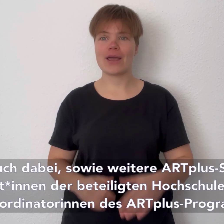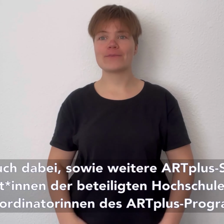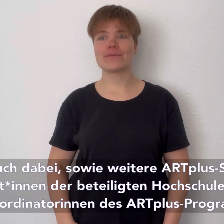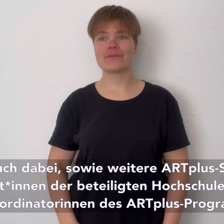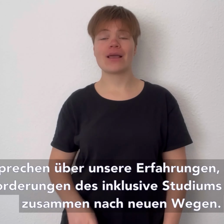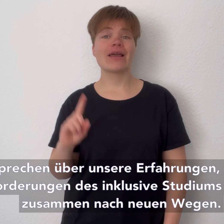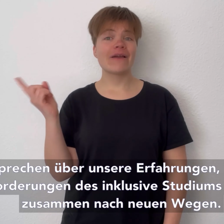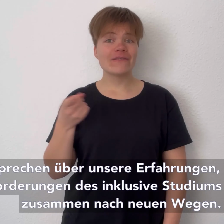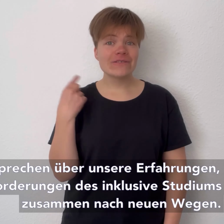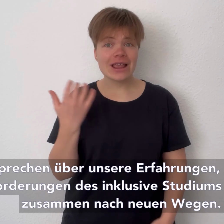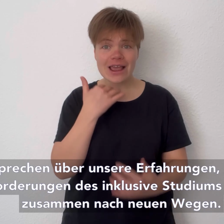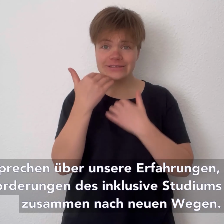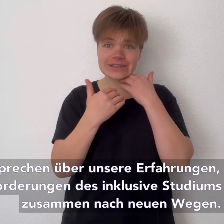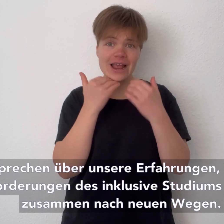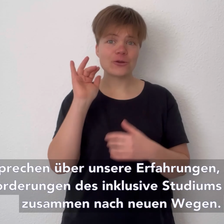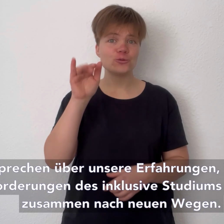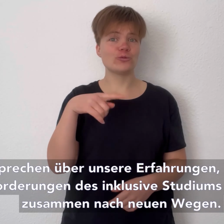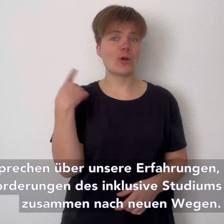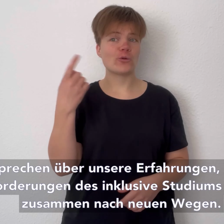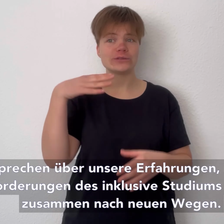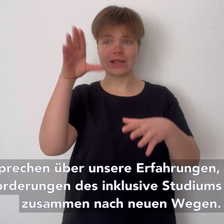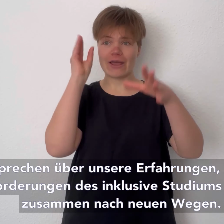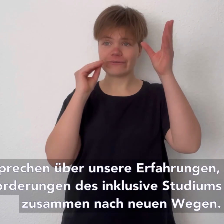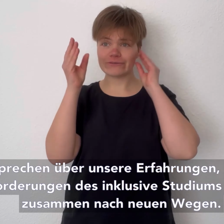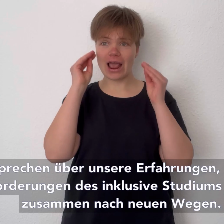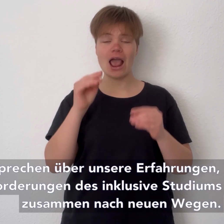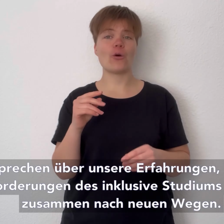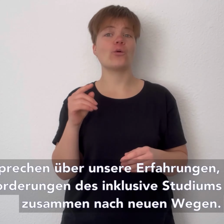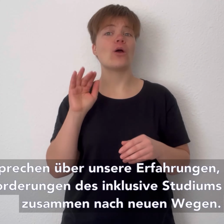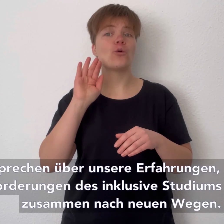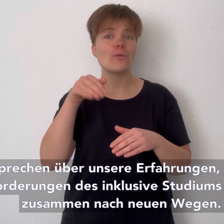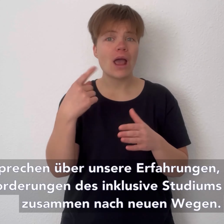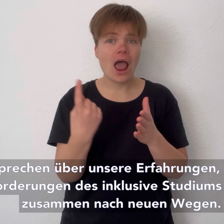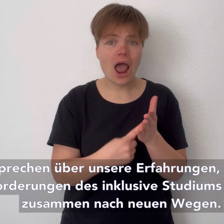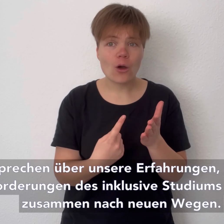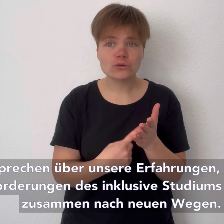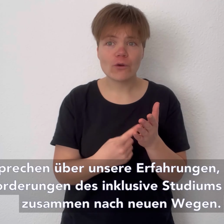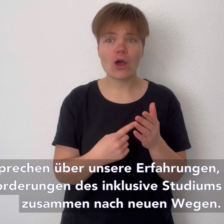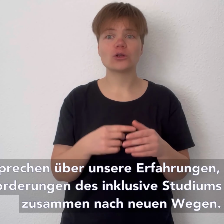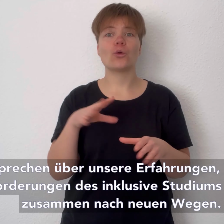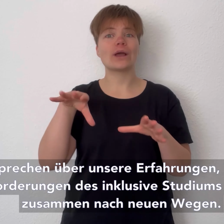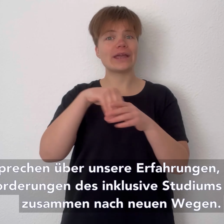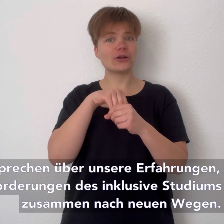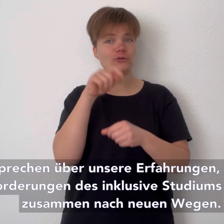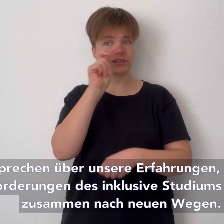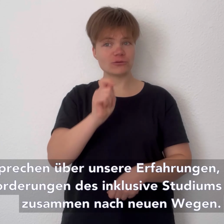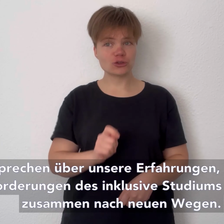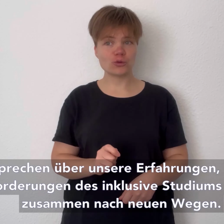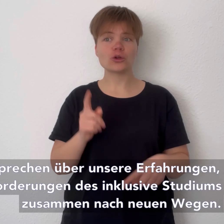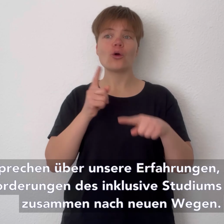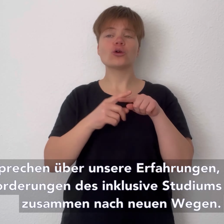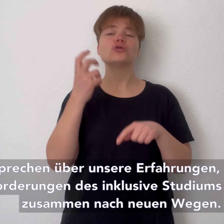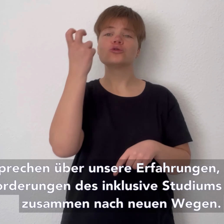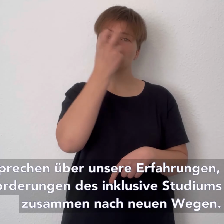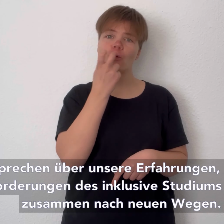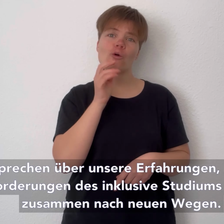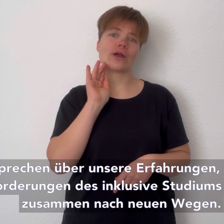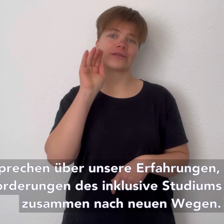Wir sprechen über unsere Erfahrungen, über die Herausforderungen des inklusiven Studiums und suchen zusammen nach neuen